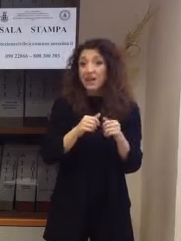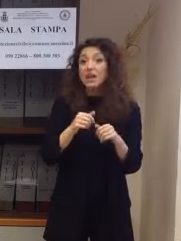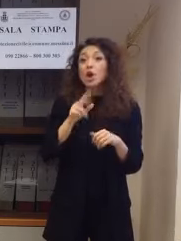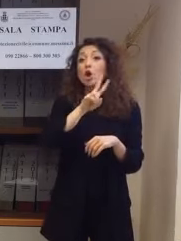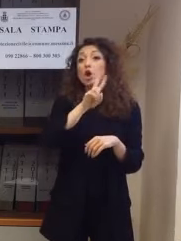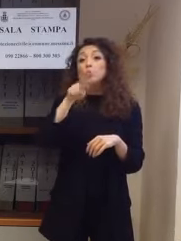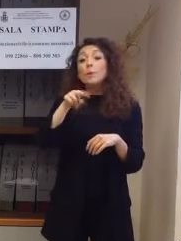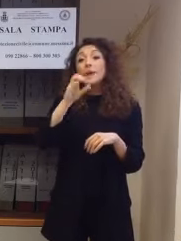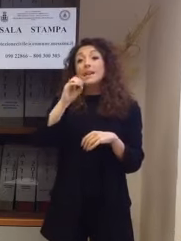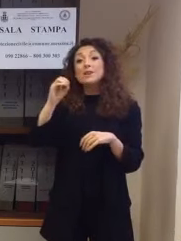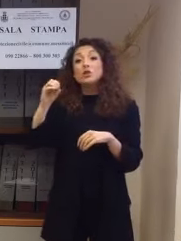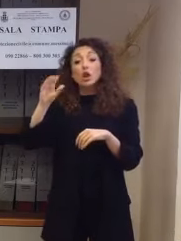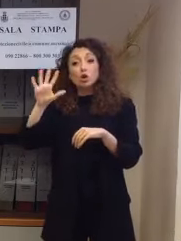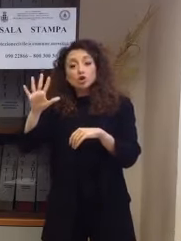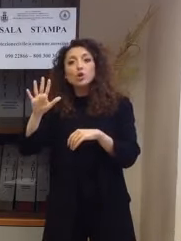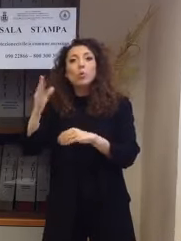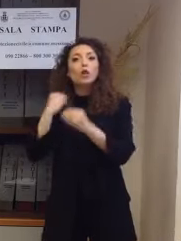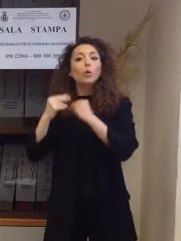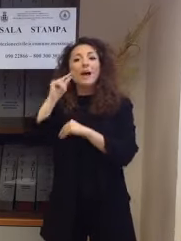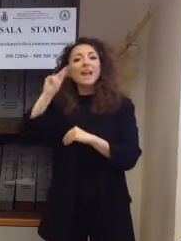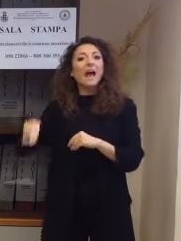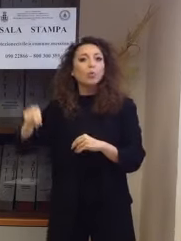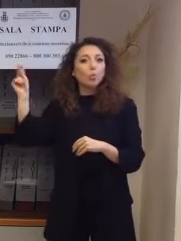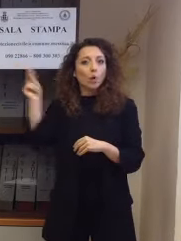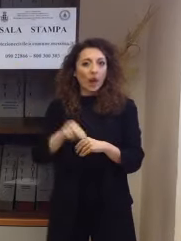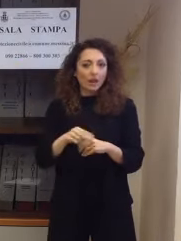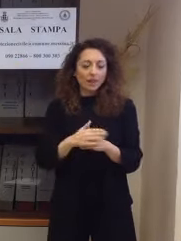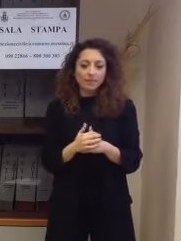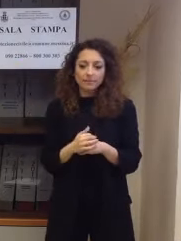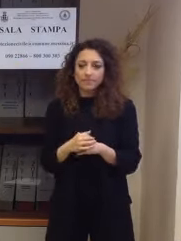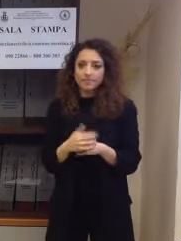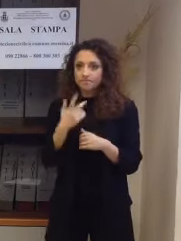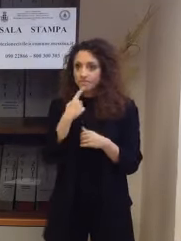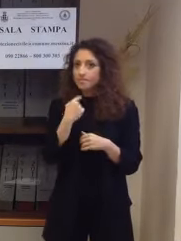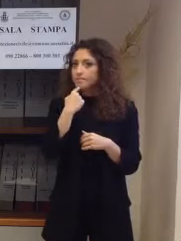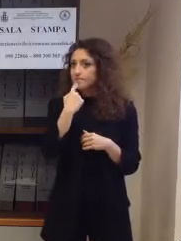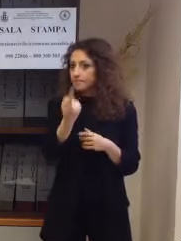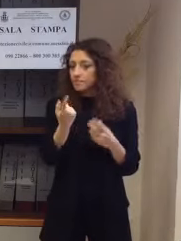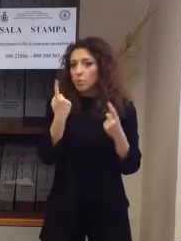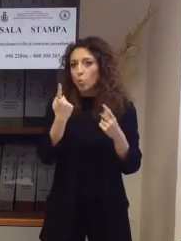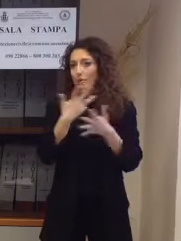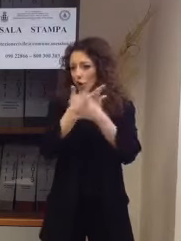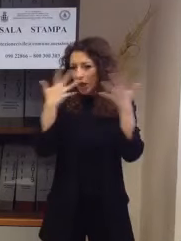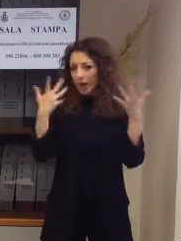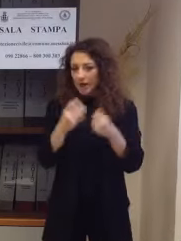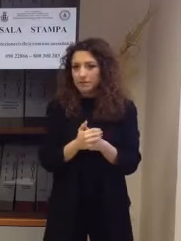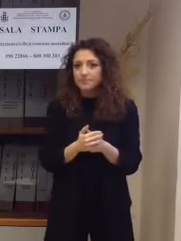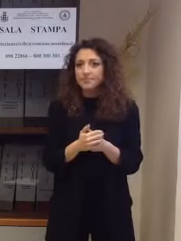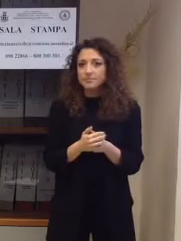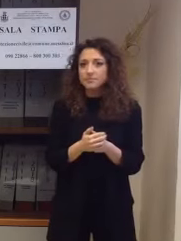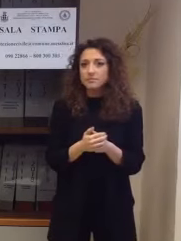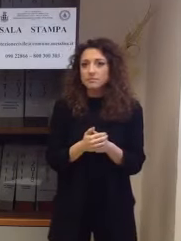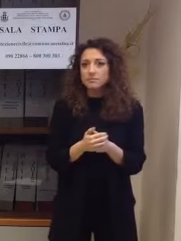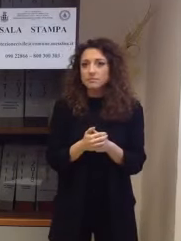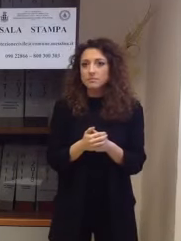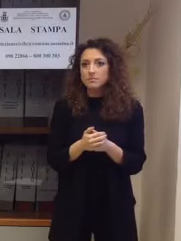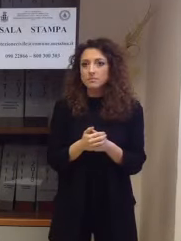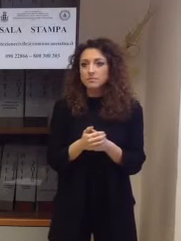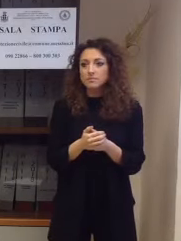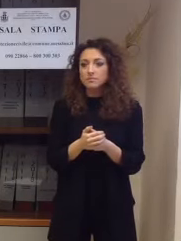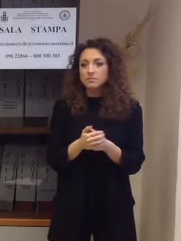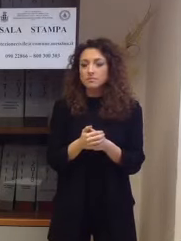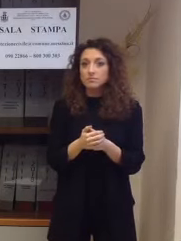2.005 domande annullate. Qua voglio chiarire una cosa, perché da ieri, se non ricordo male, ecco perché c'è